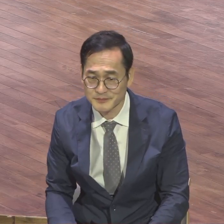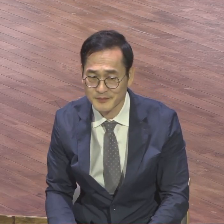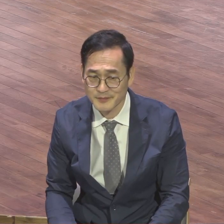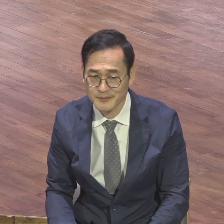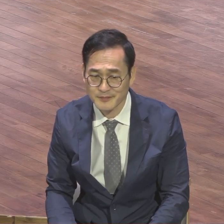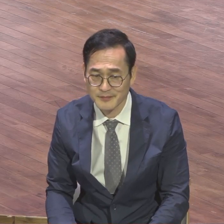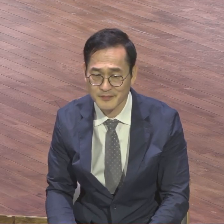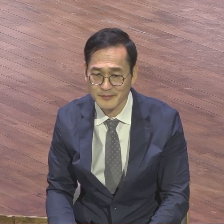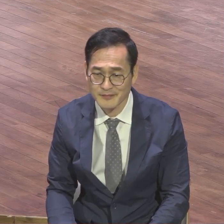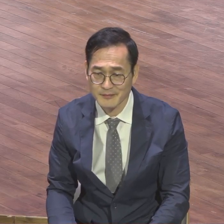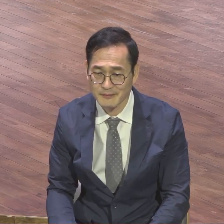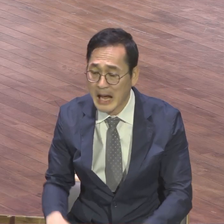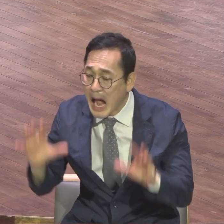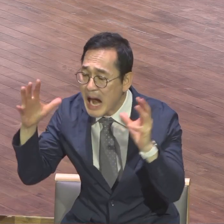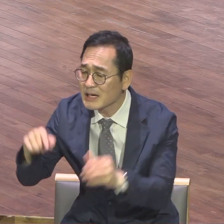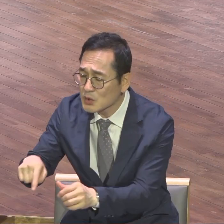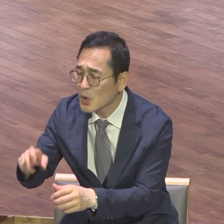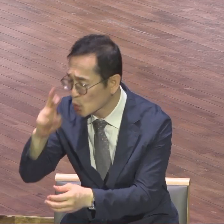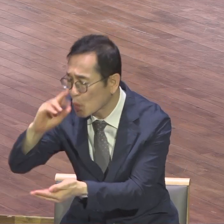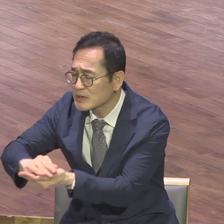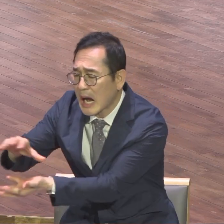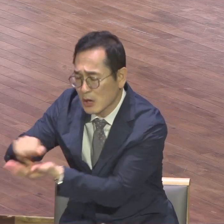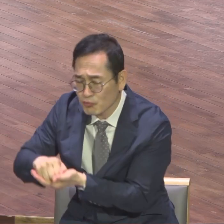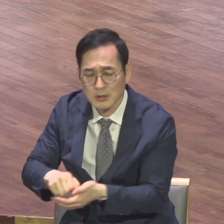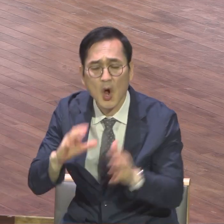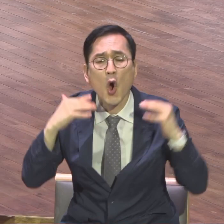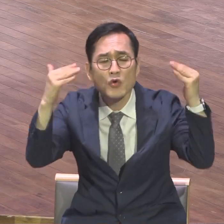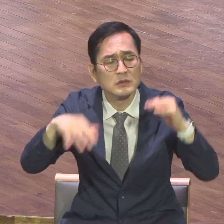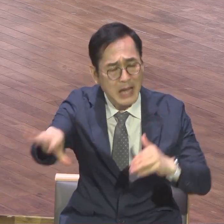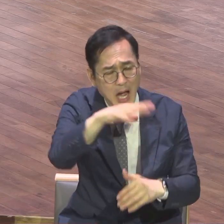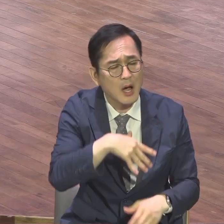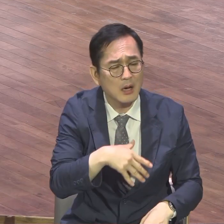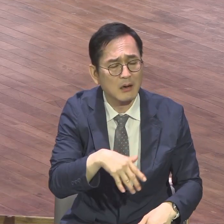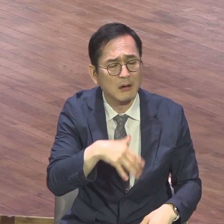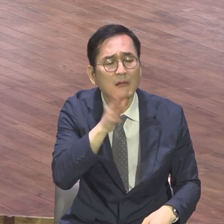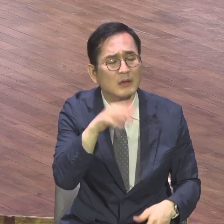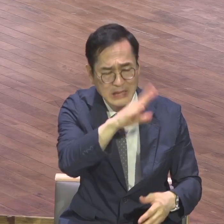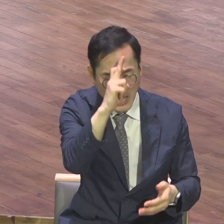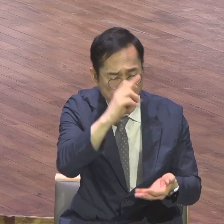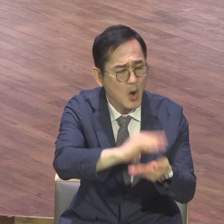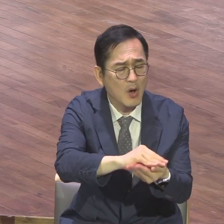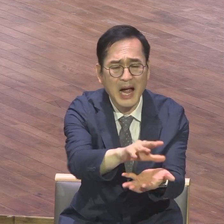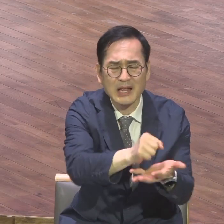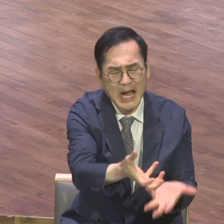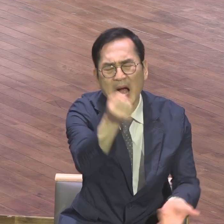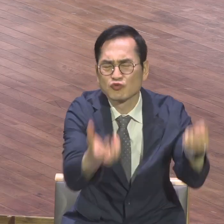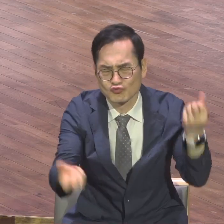어른들이 안 가져왔겠어? 아주머니들 그래 말해 안 가져왔겠어? 이게 합리주의입니다. 이게 이성주의입니다.